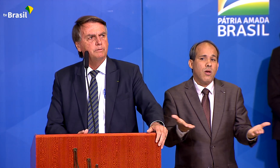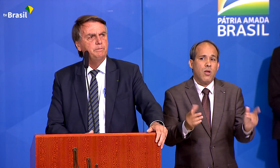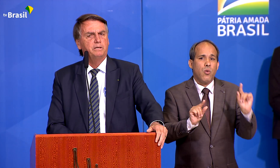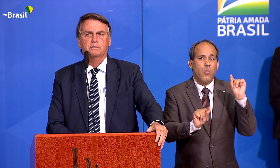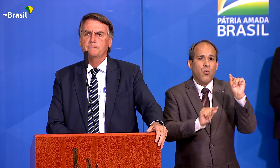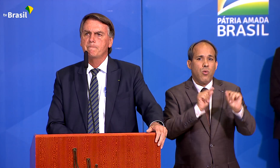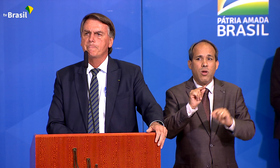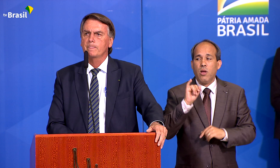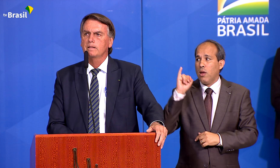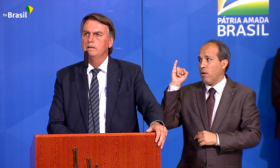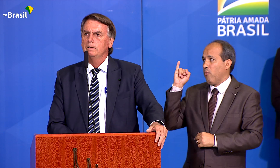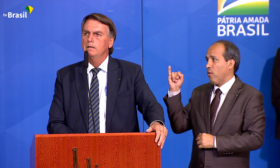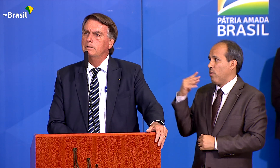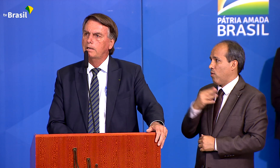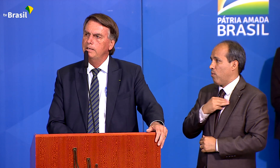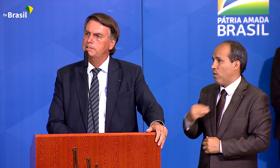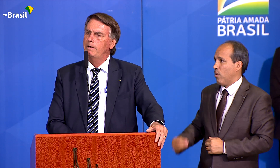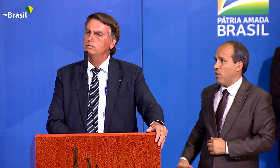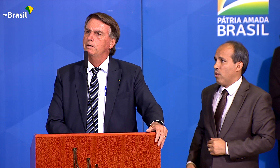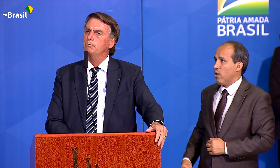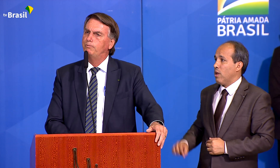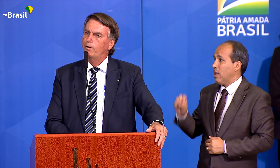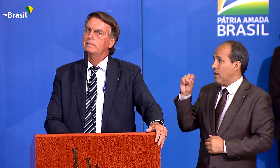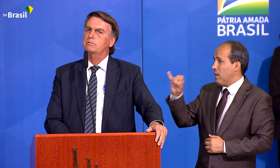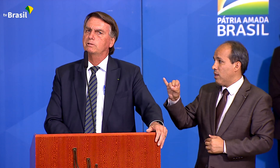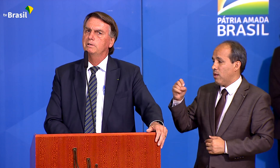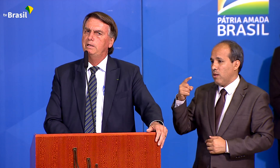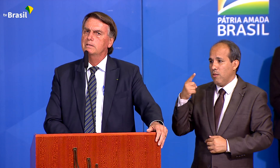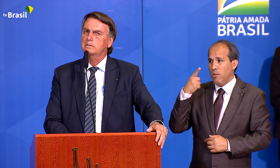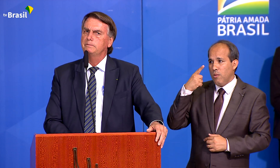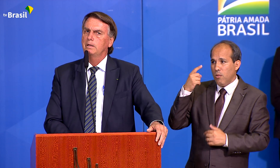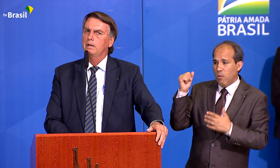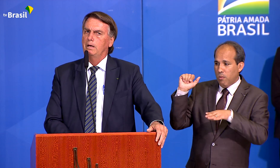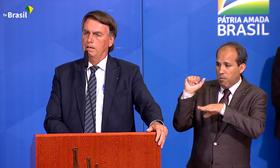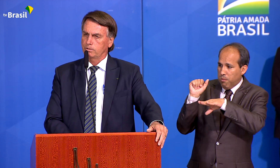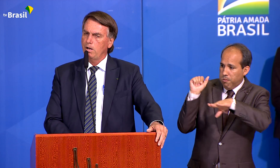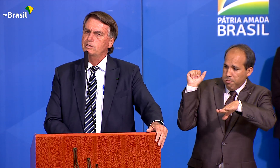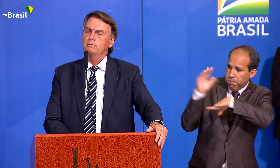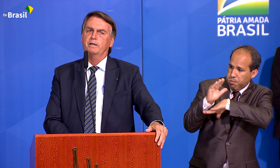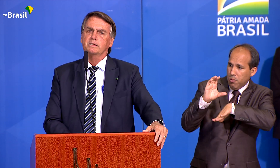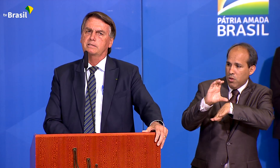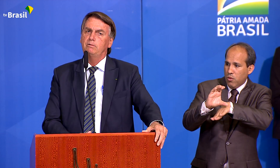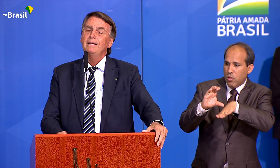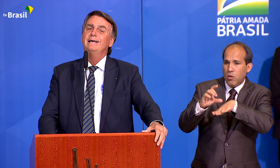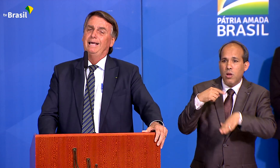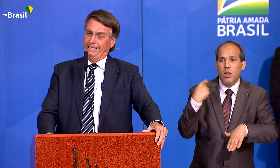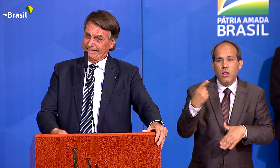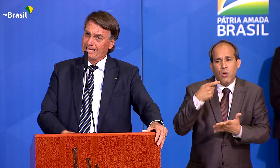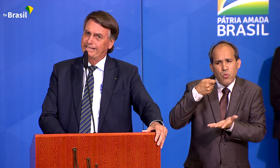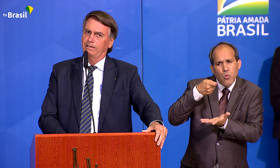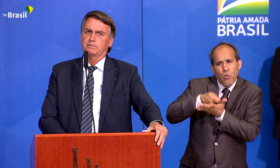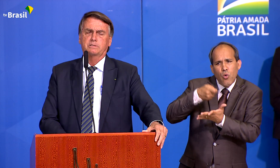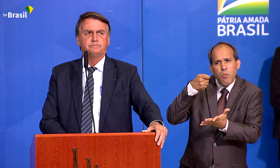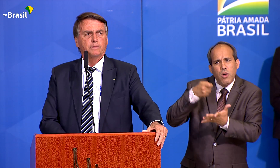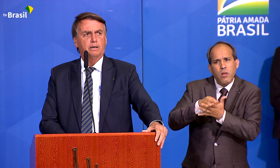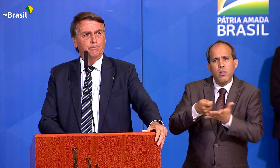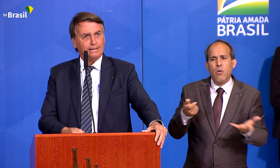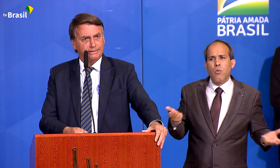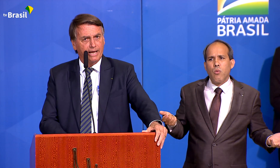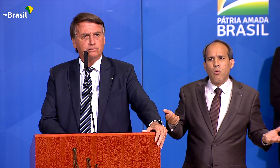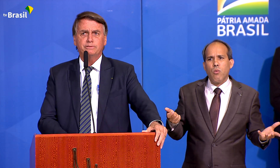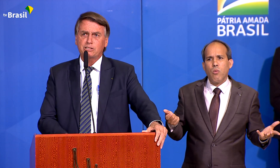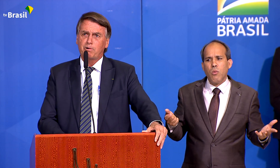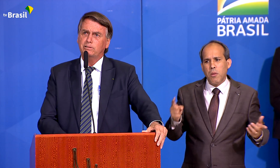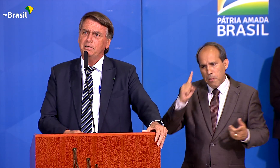falo com meu silêncio e quem estiver jogando fora das quatro linhas é nossa obrigação trazemos